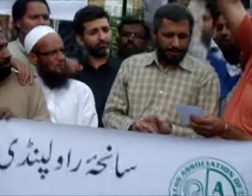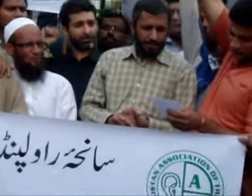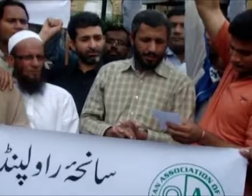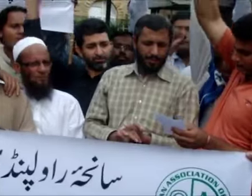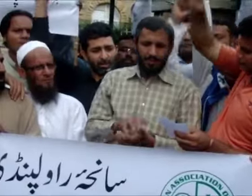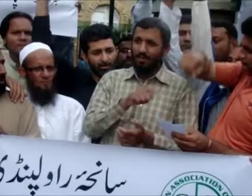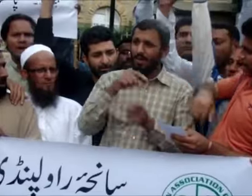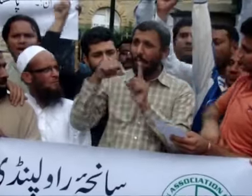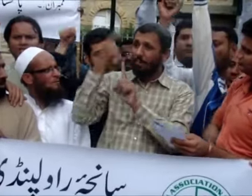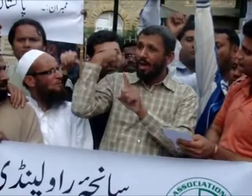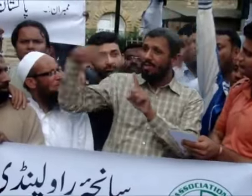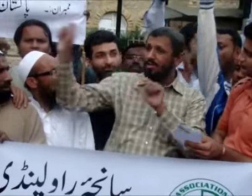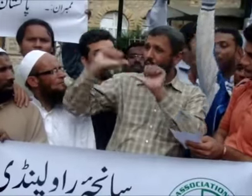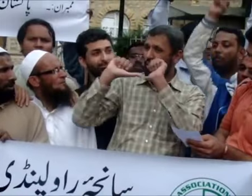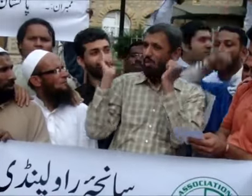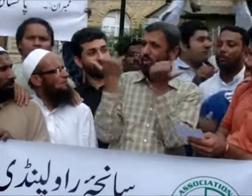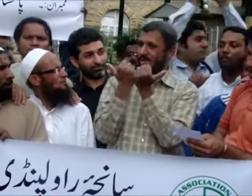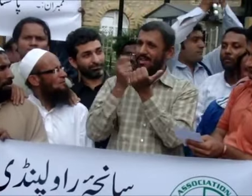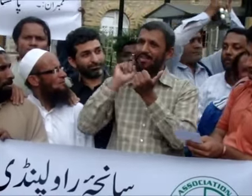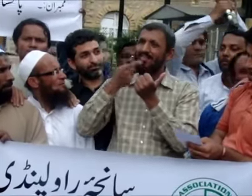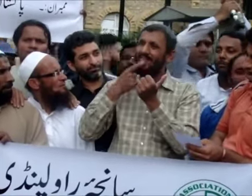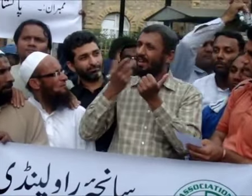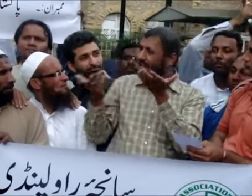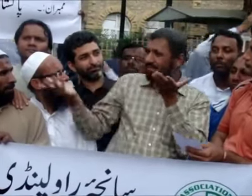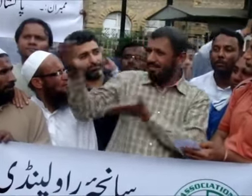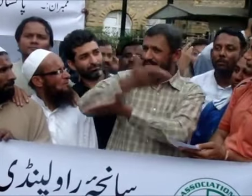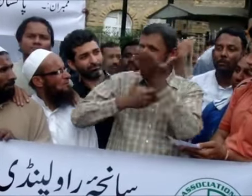और जनाब मंबर खान लाला